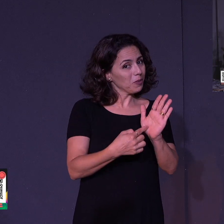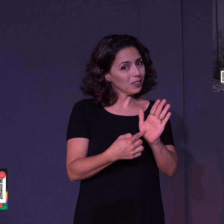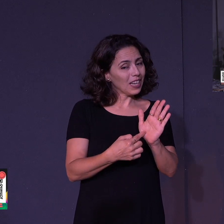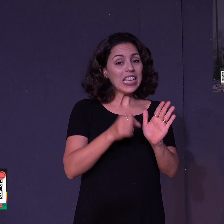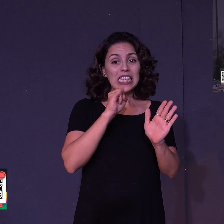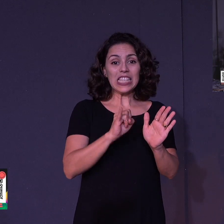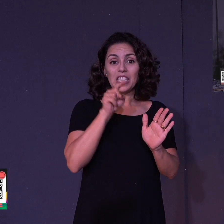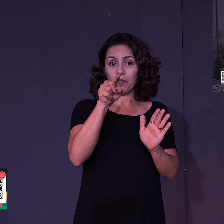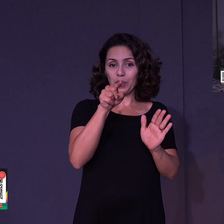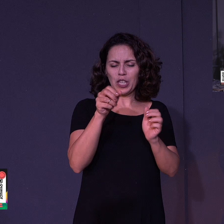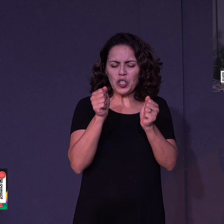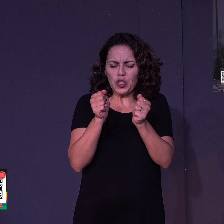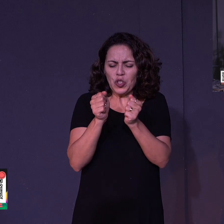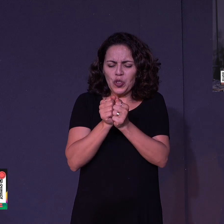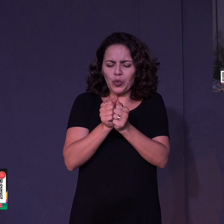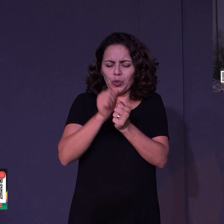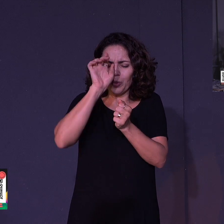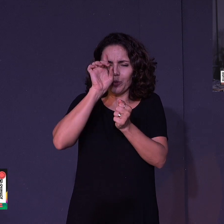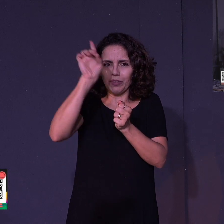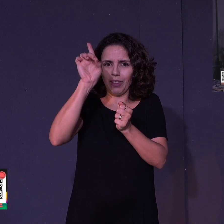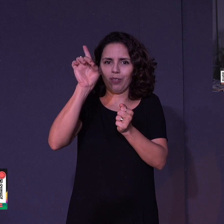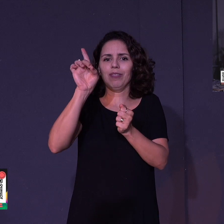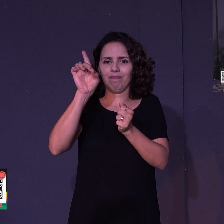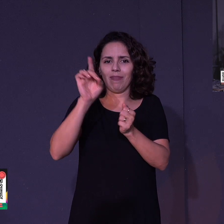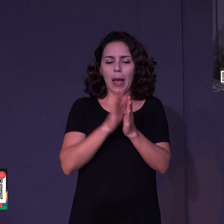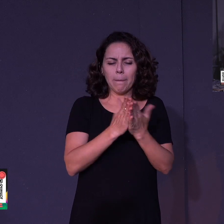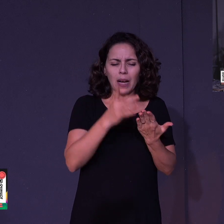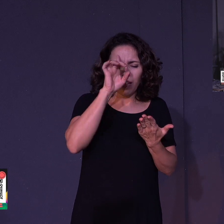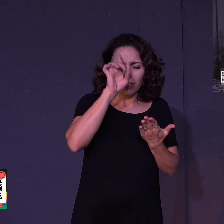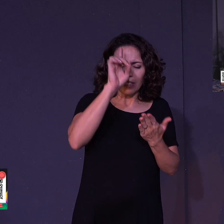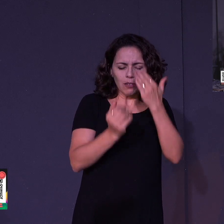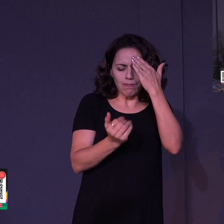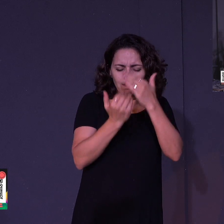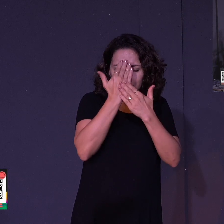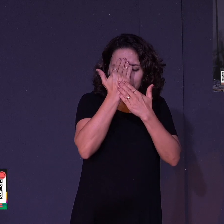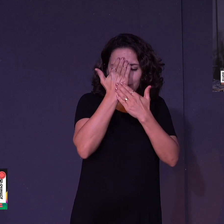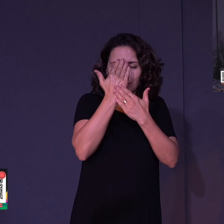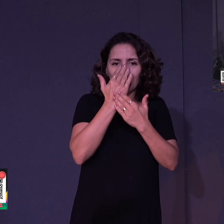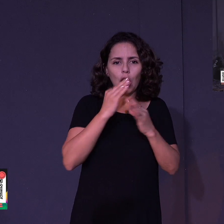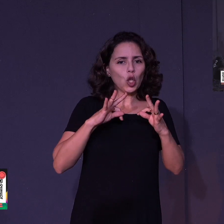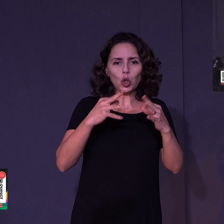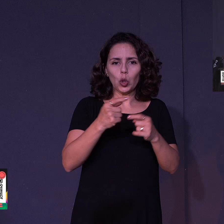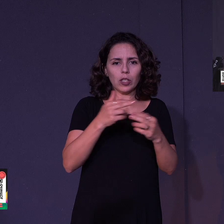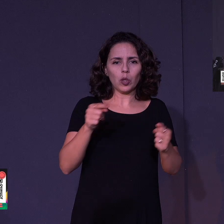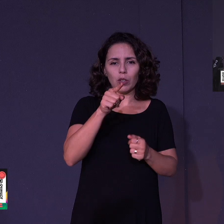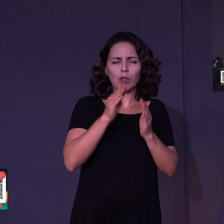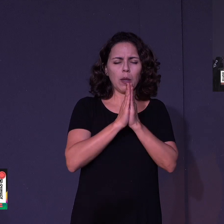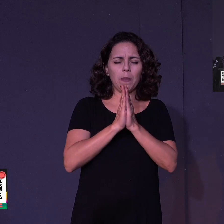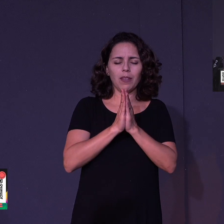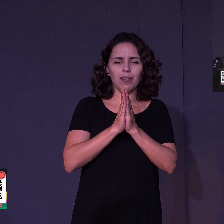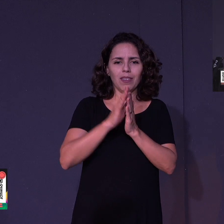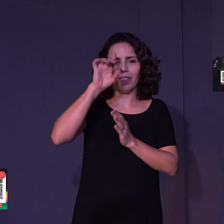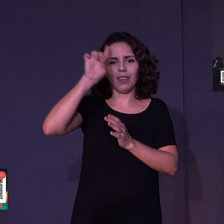minhas palavras permanecerem em vocês, pedirão o que quiserem, e lhes será concedido. Minha gente, É muita